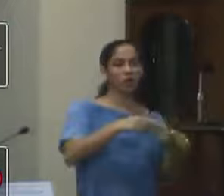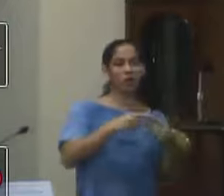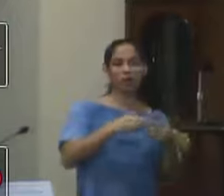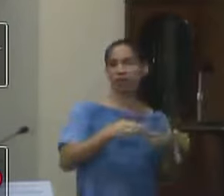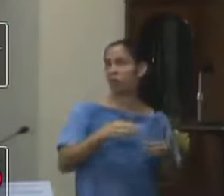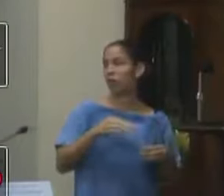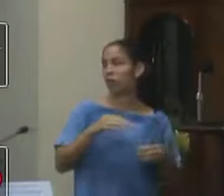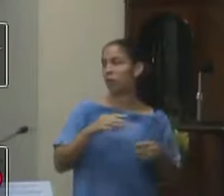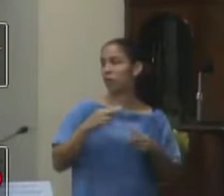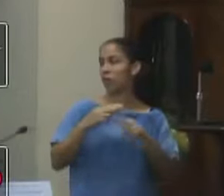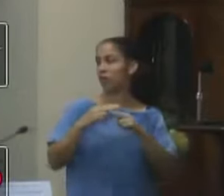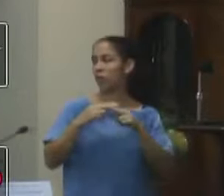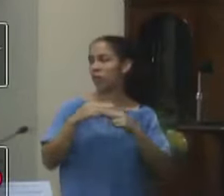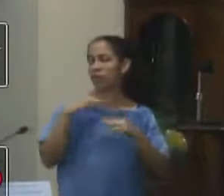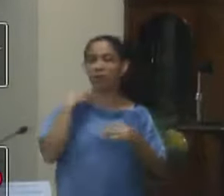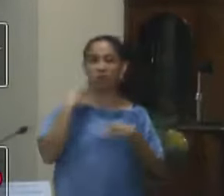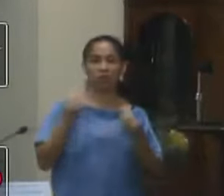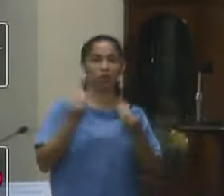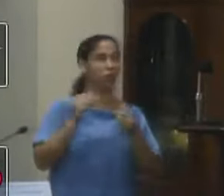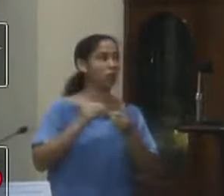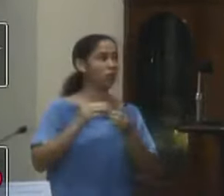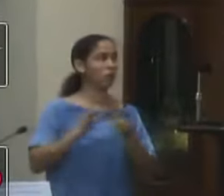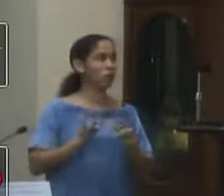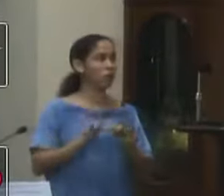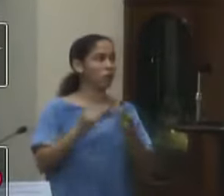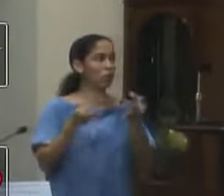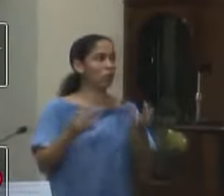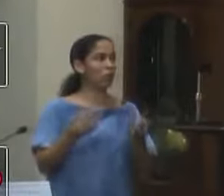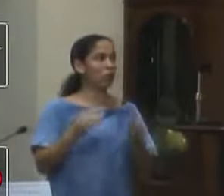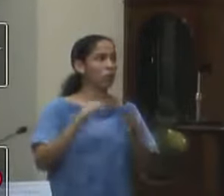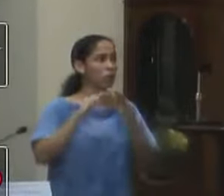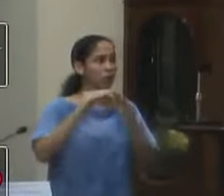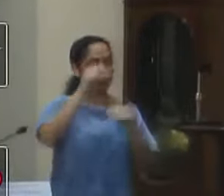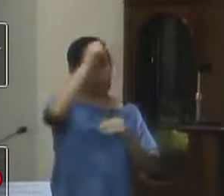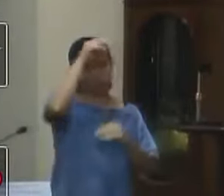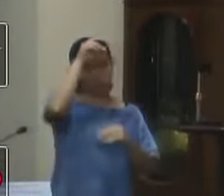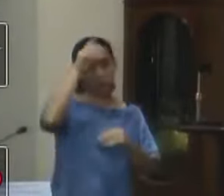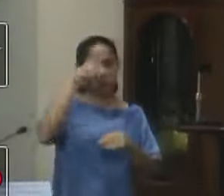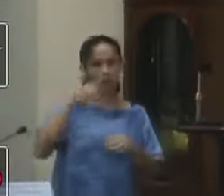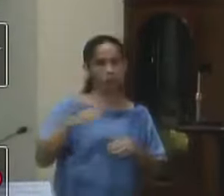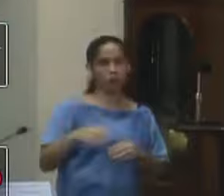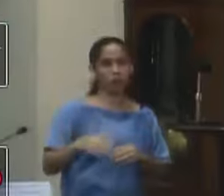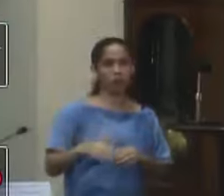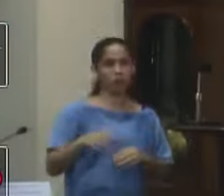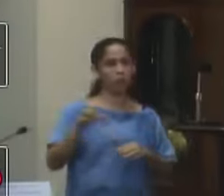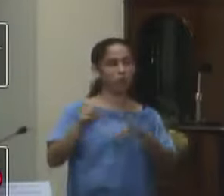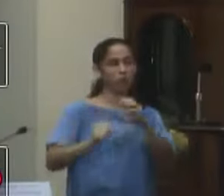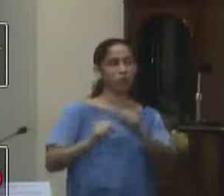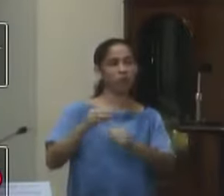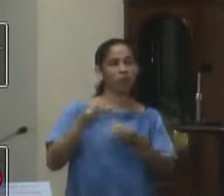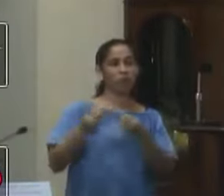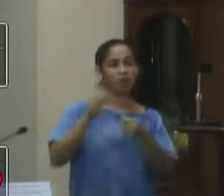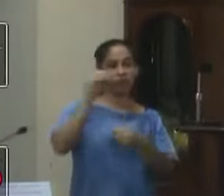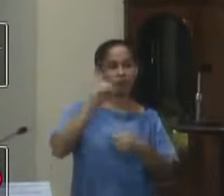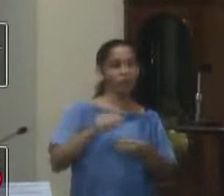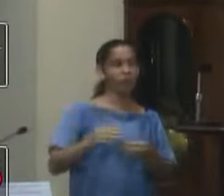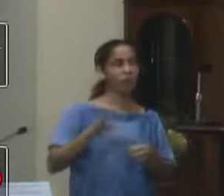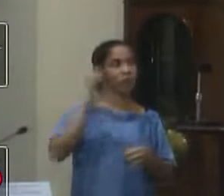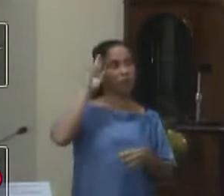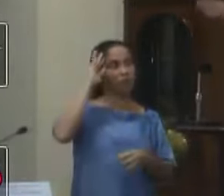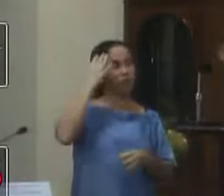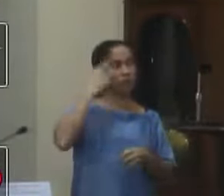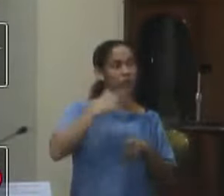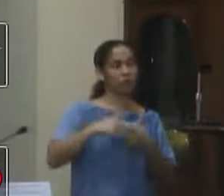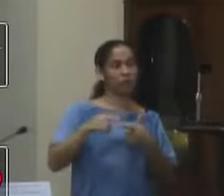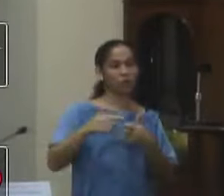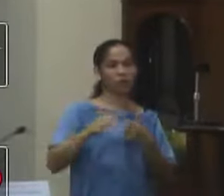cofres públicos. Então, fica muito mais simples o município tomar do que esse direito e resolver agora com esse